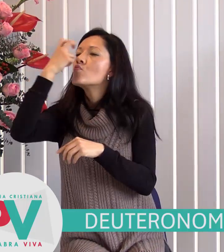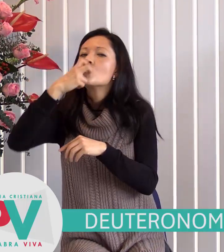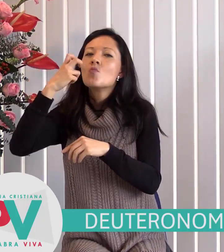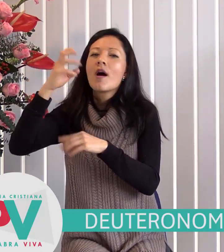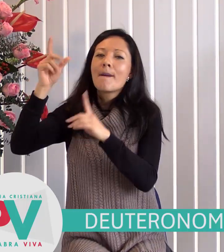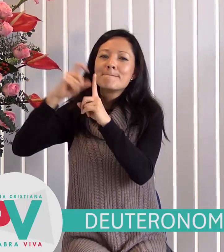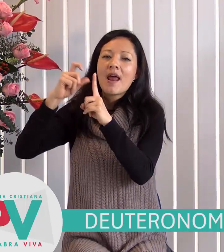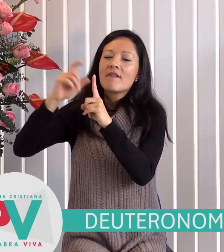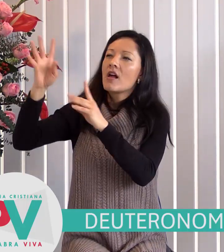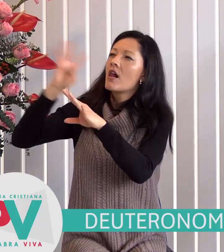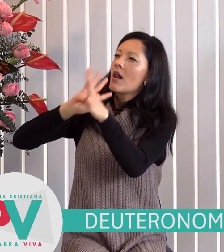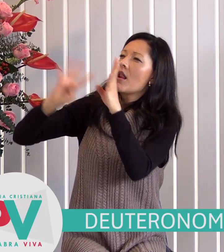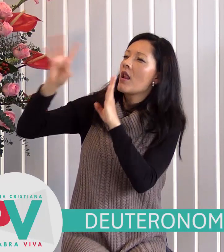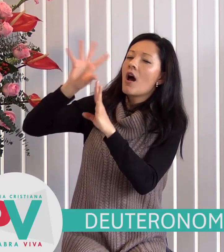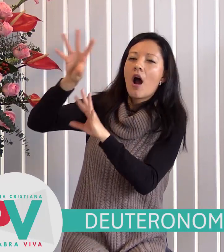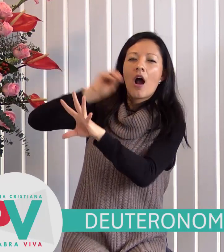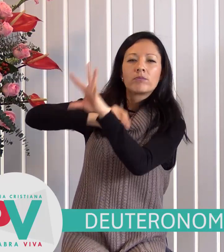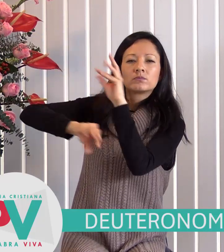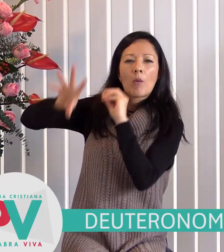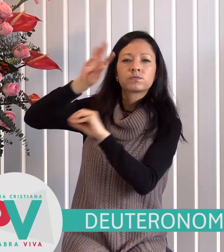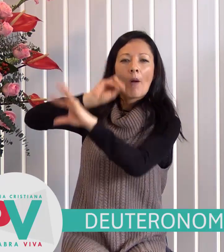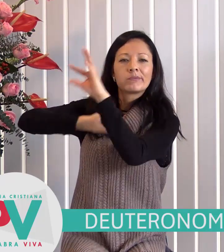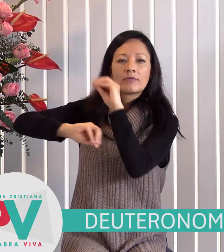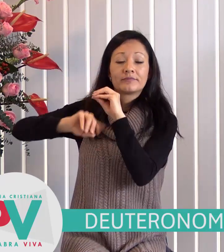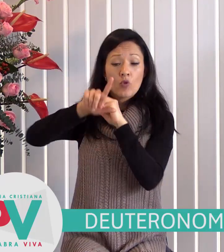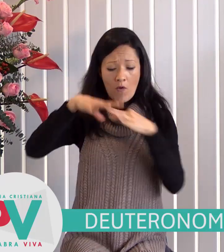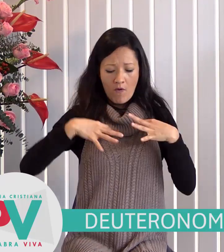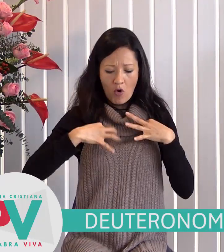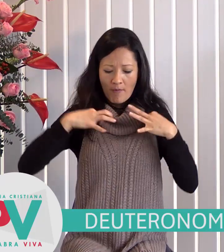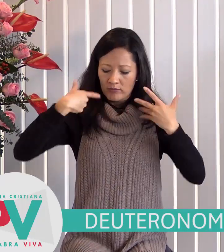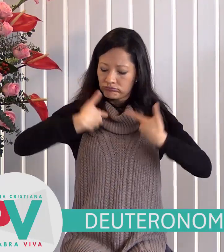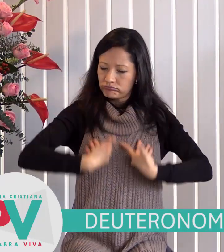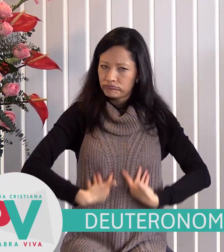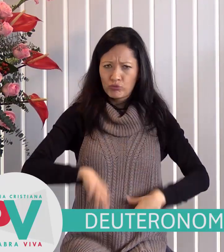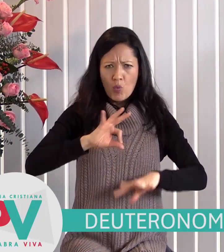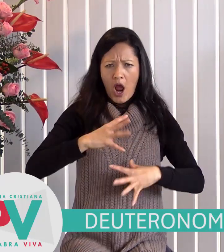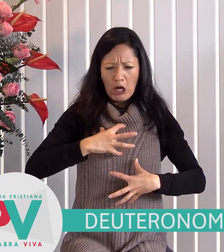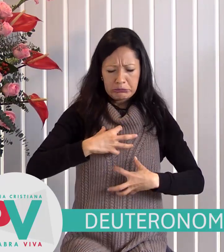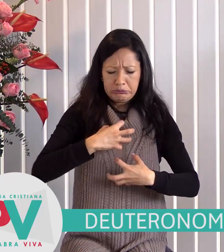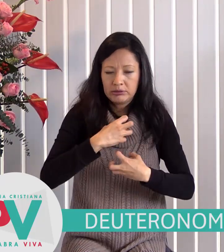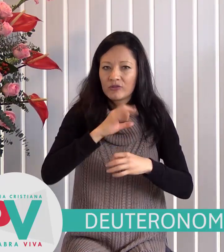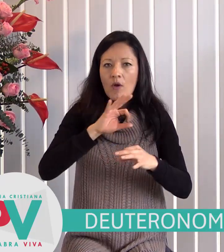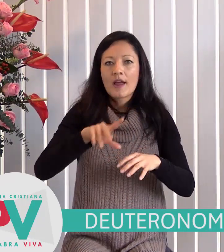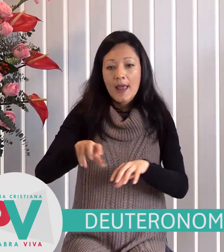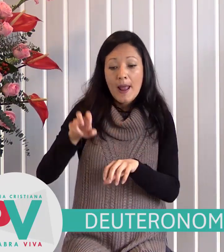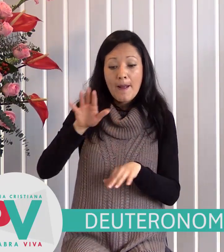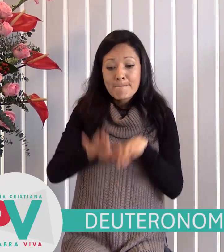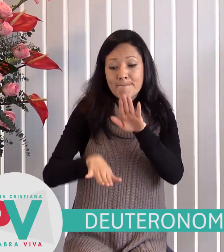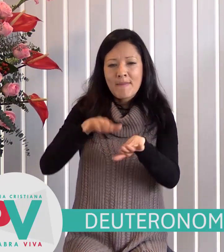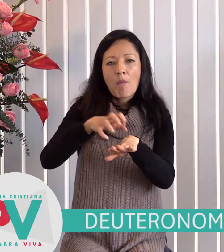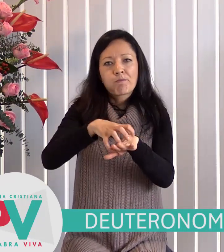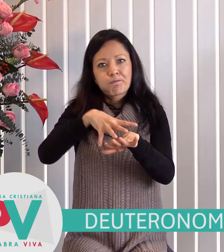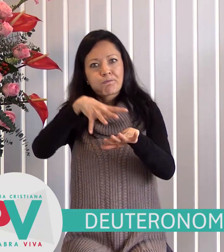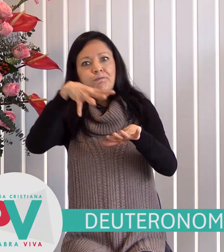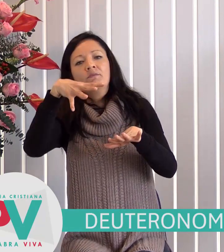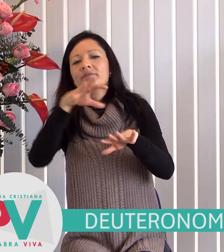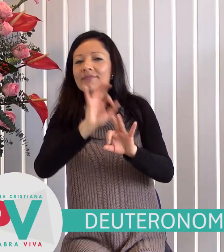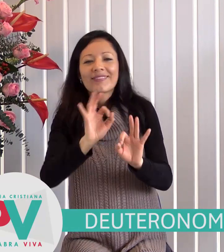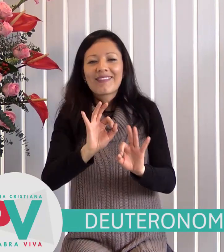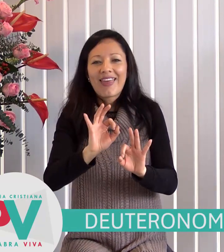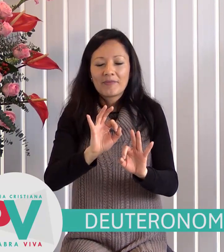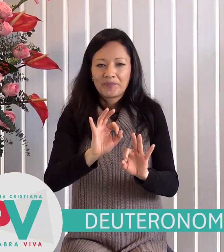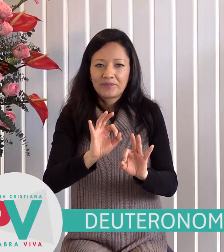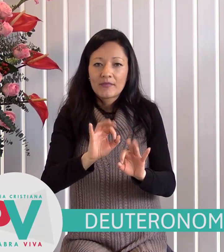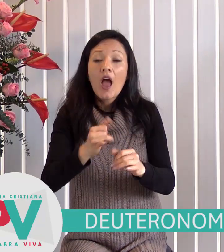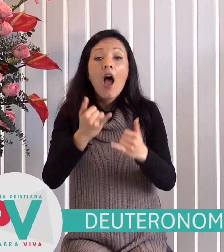Jehová vivirá el hombre. Tu vestido nunca se envejeció sobre ti, ni el pie se te ha hinchado en estos 40 años.